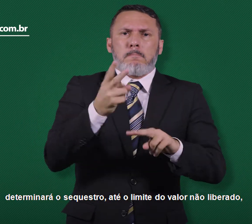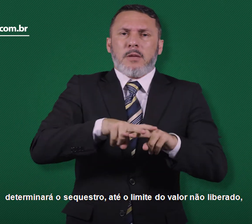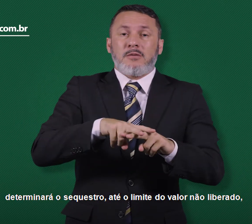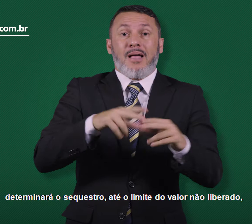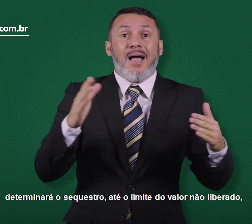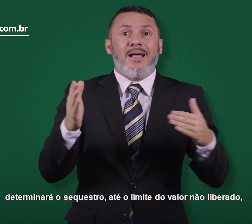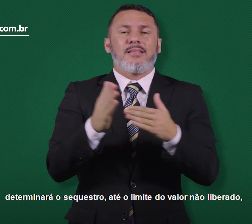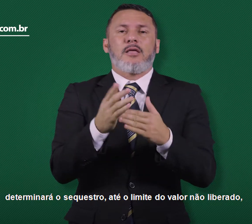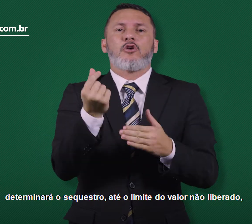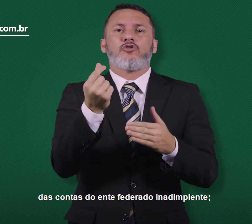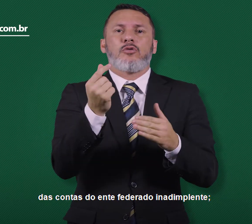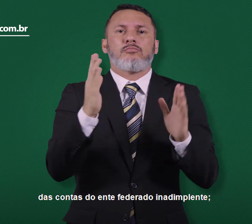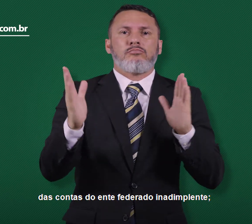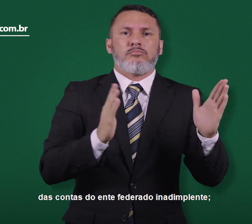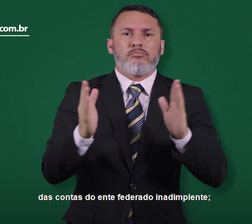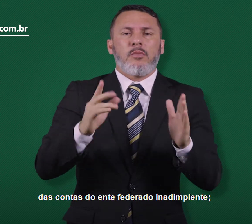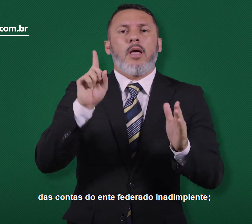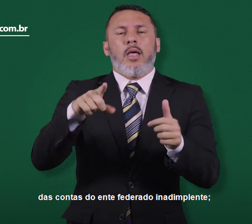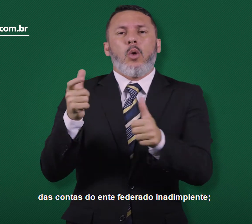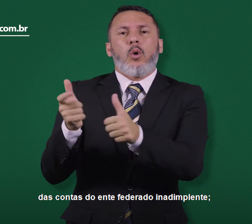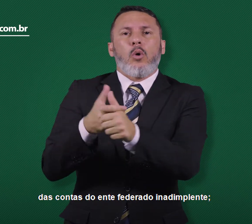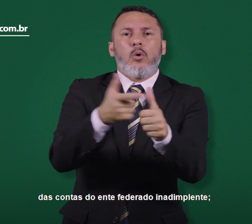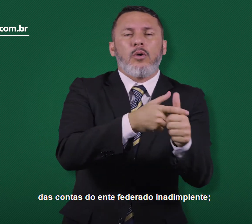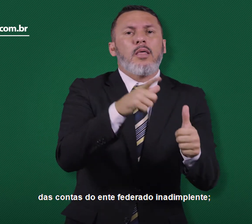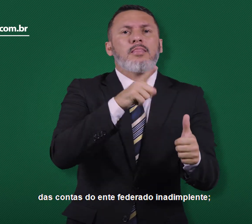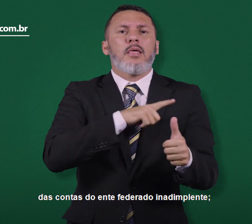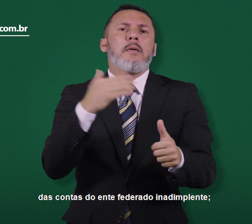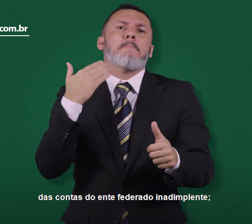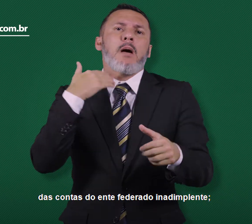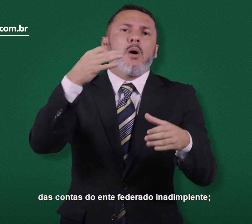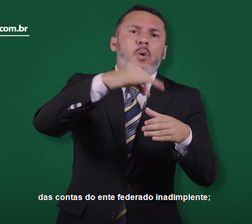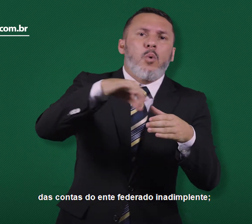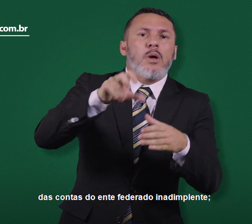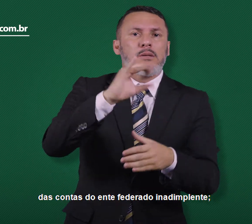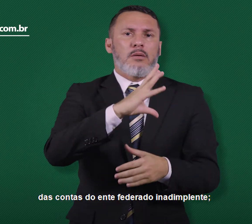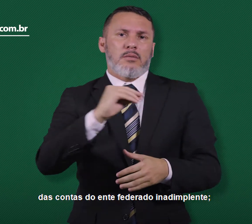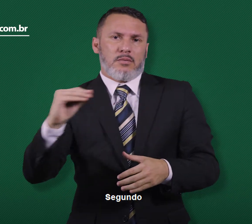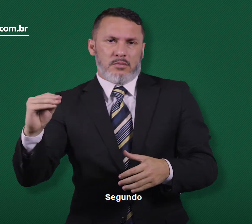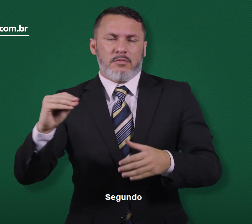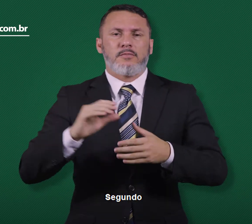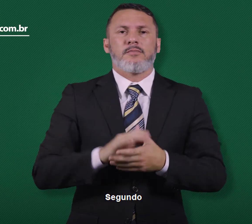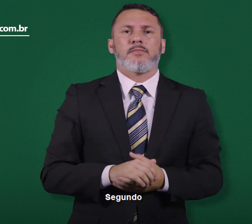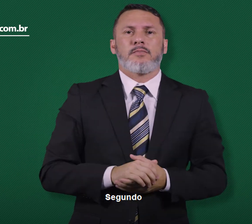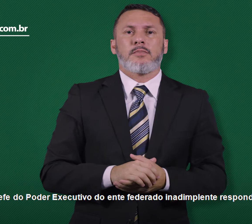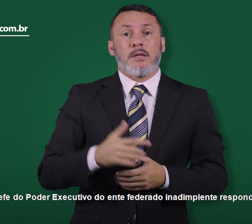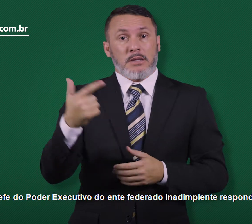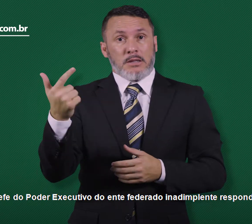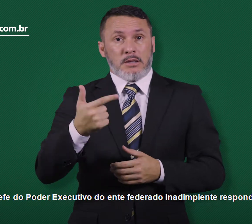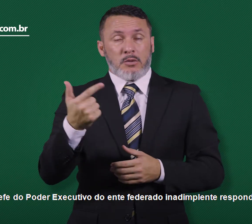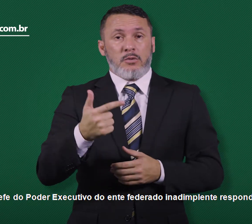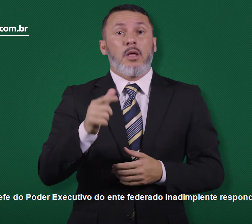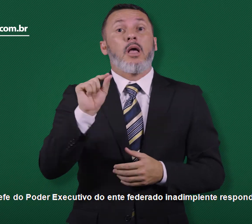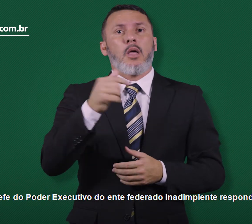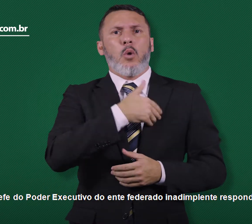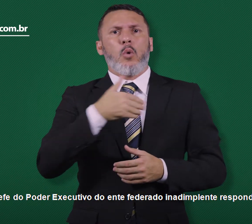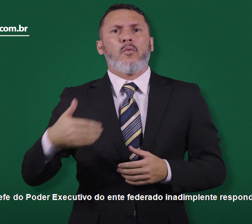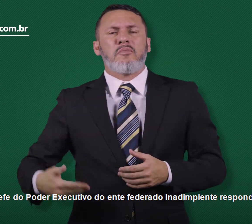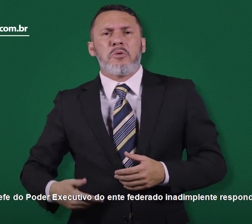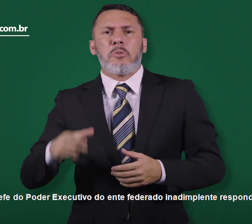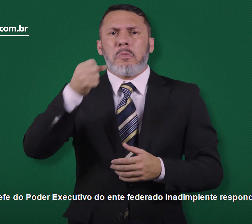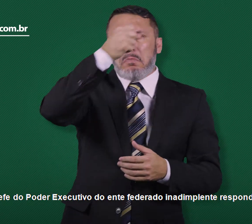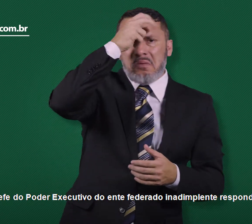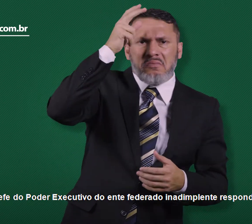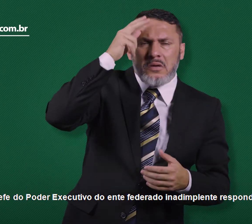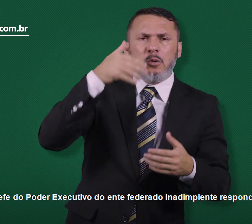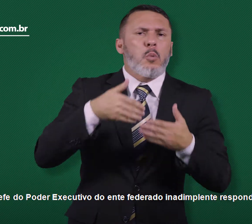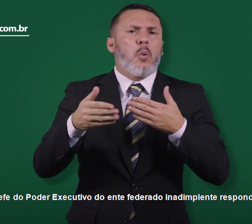limite do valor não liberado das contas do ente federado inadimplente. Segundo, o chefe do Poder Executivo do